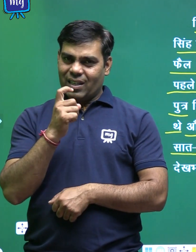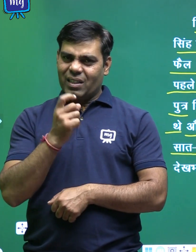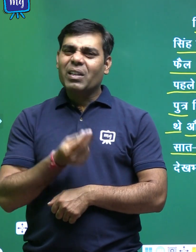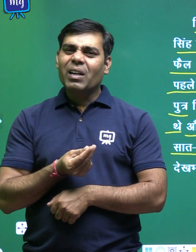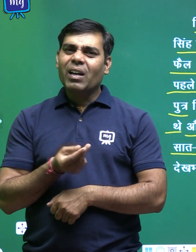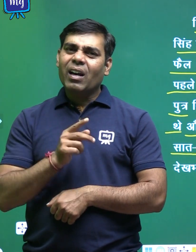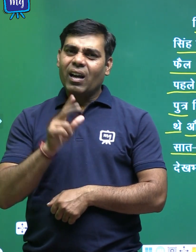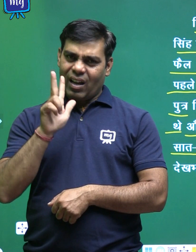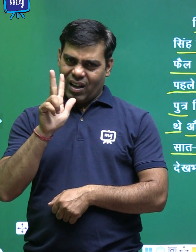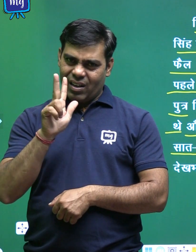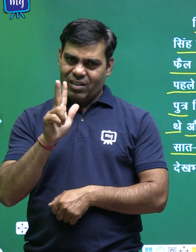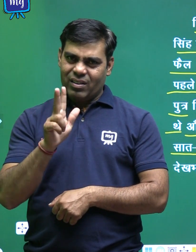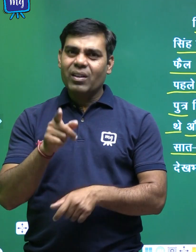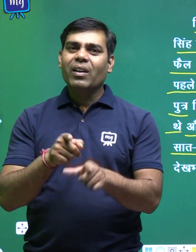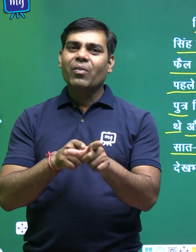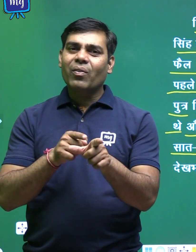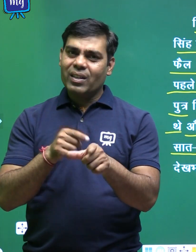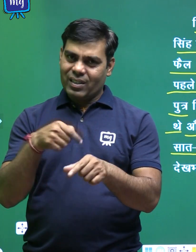वर्ष के थे।